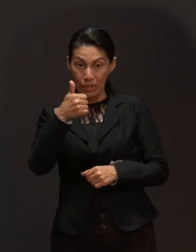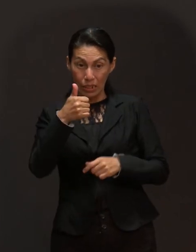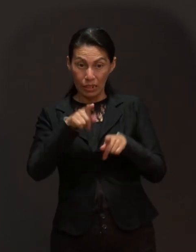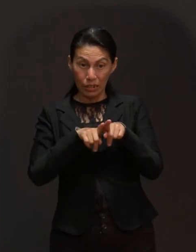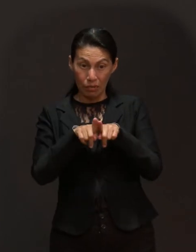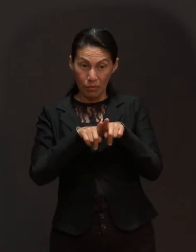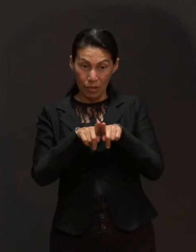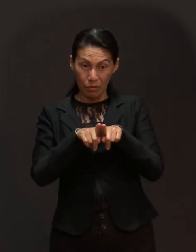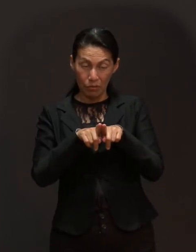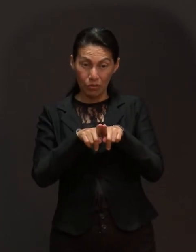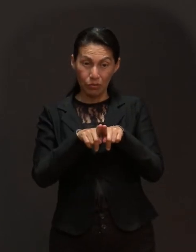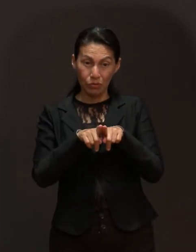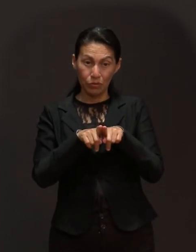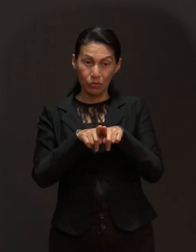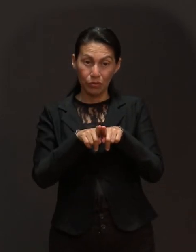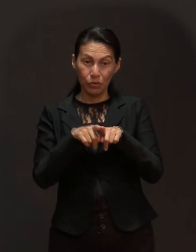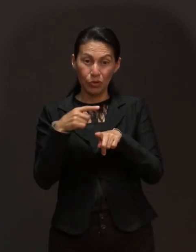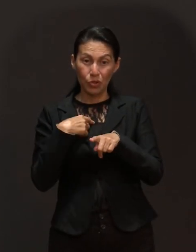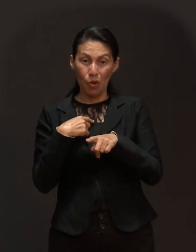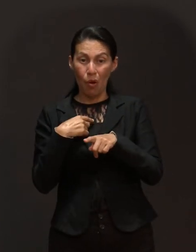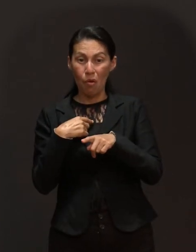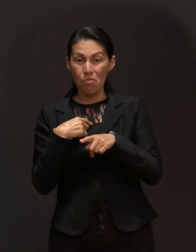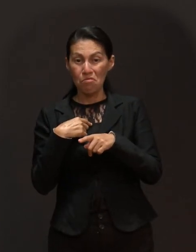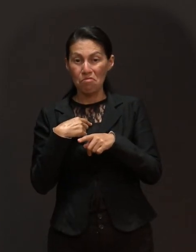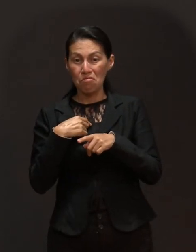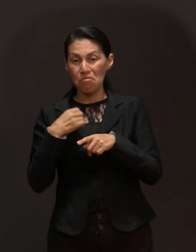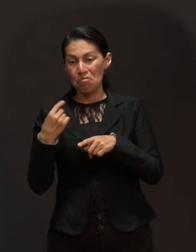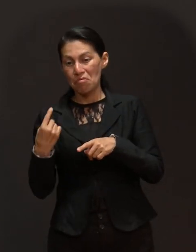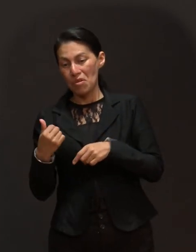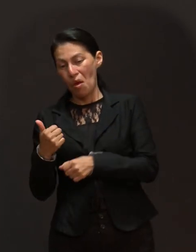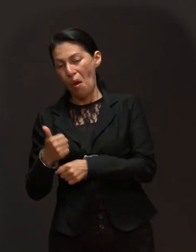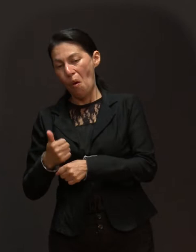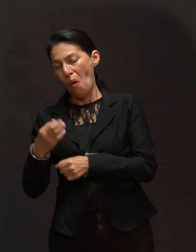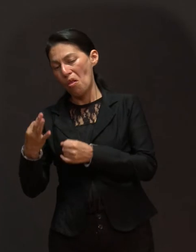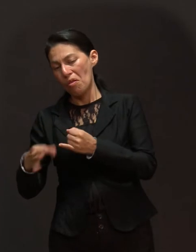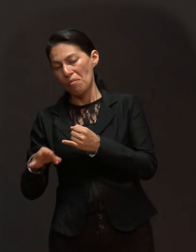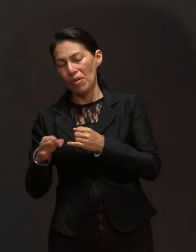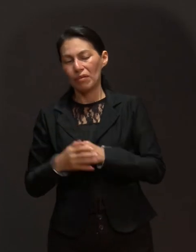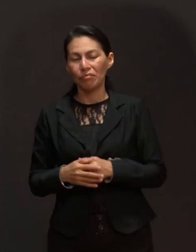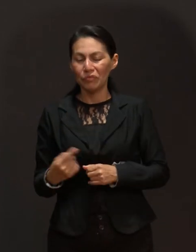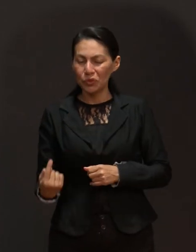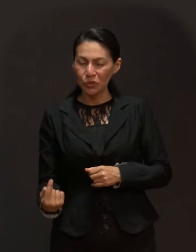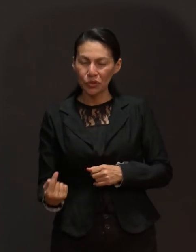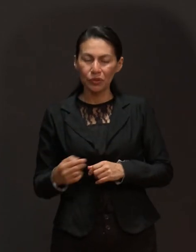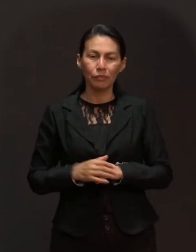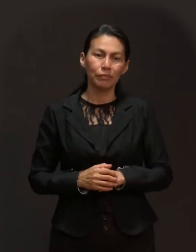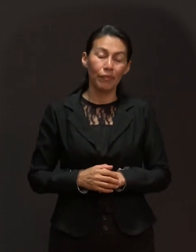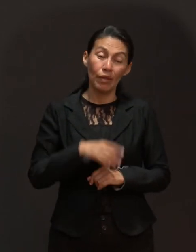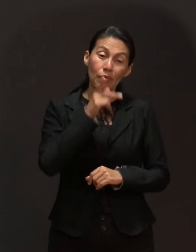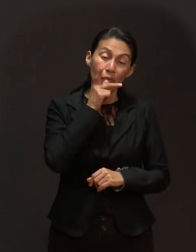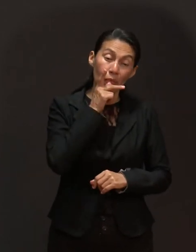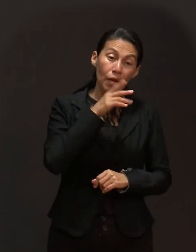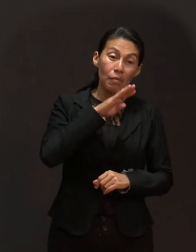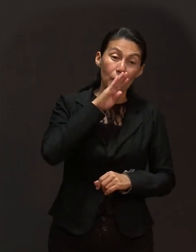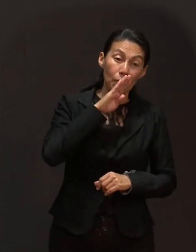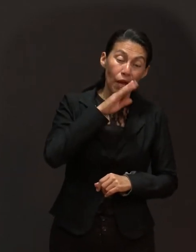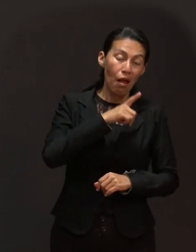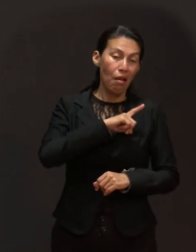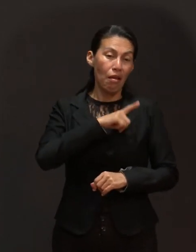seis hermanos, papá y mamá son laicos misioneros, o sea que siempre creí,